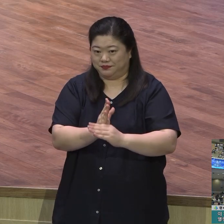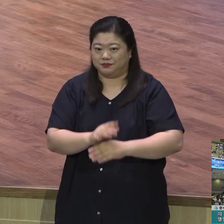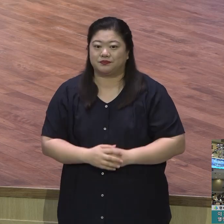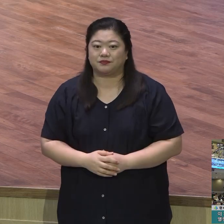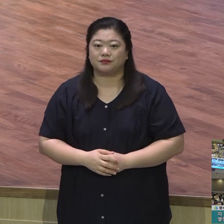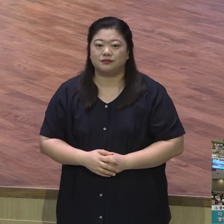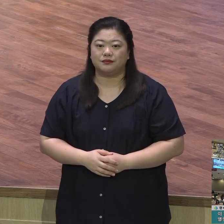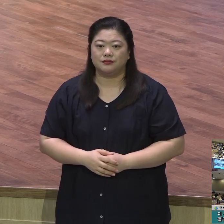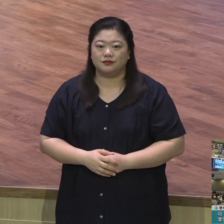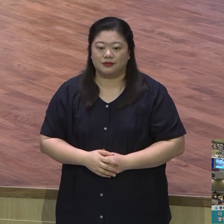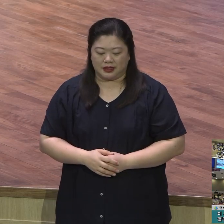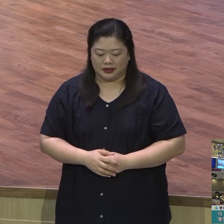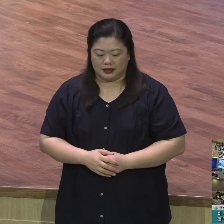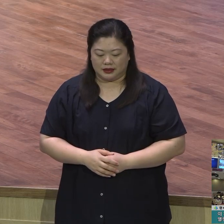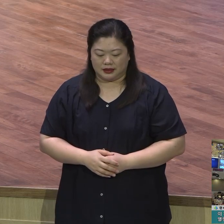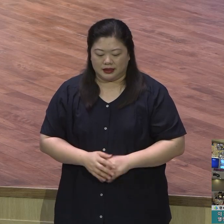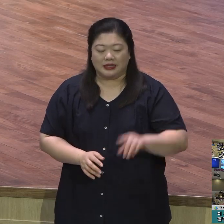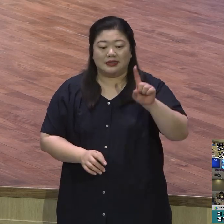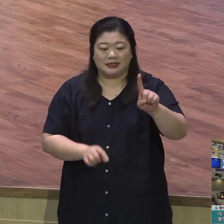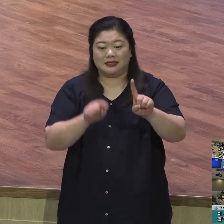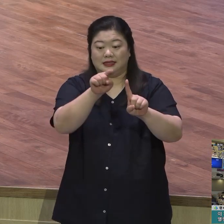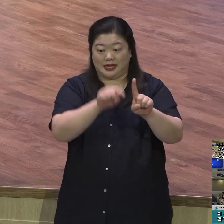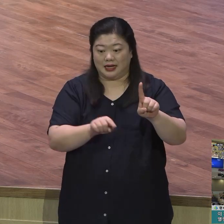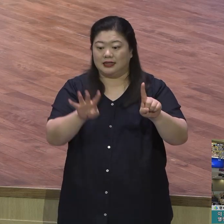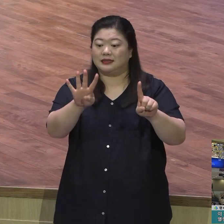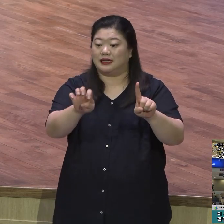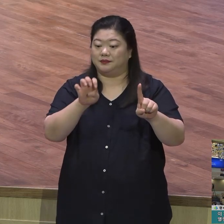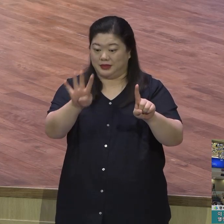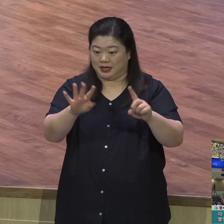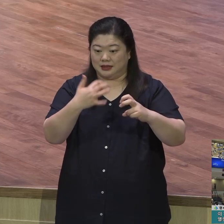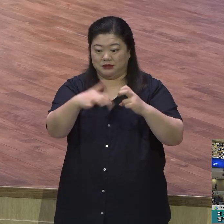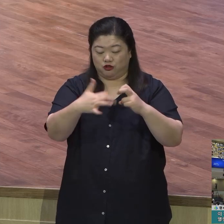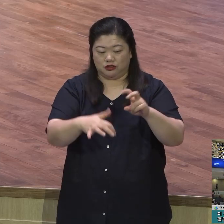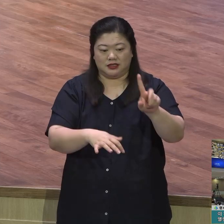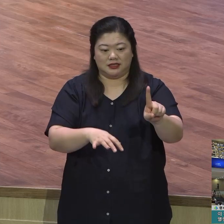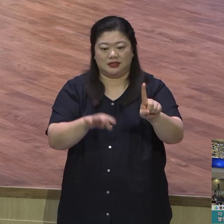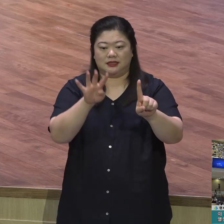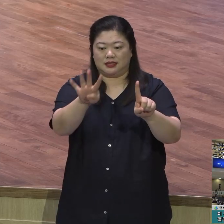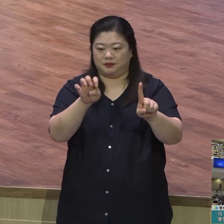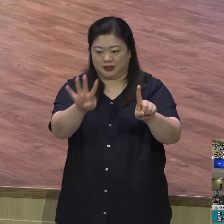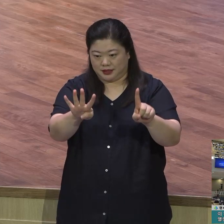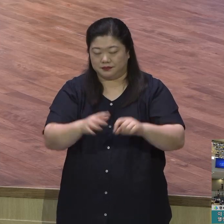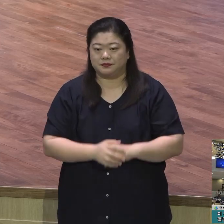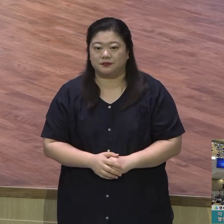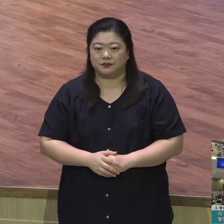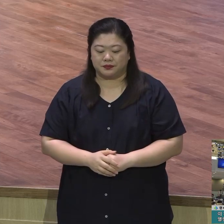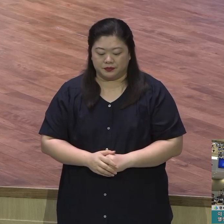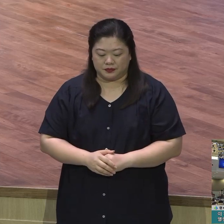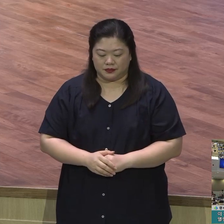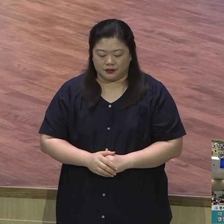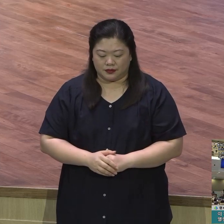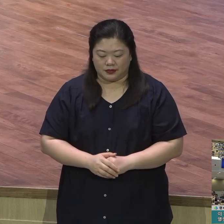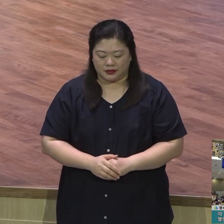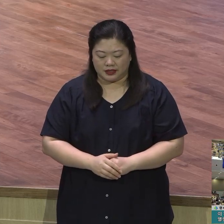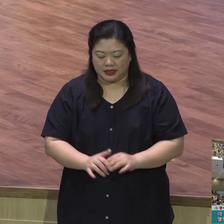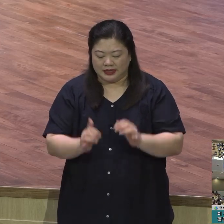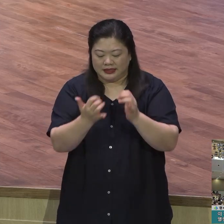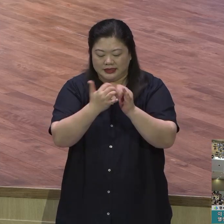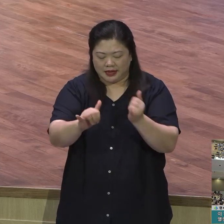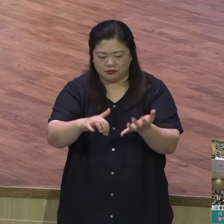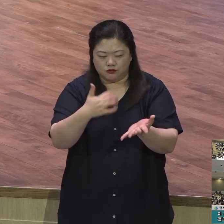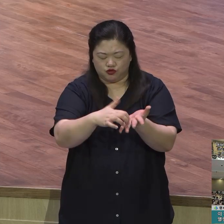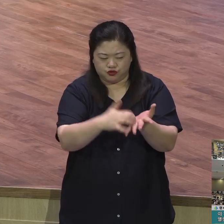1장 44절입니다 이 개수함을 받은 자는